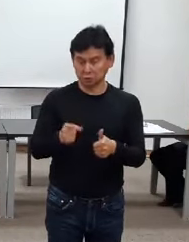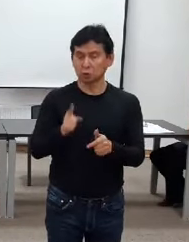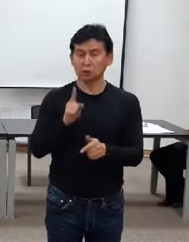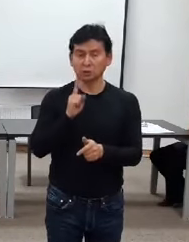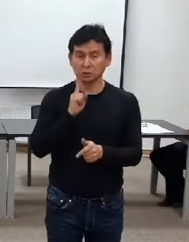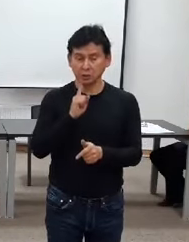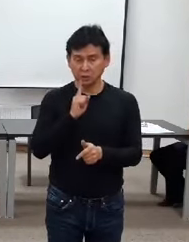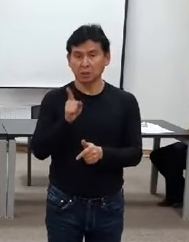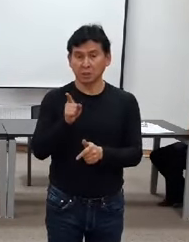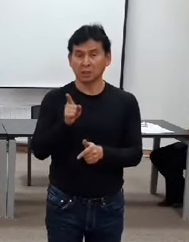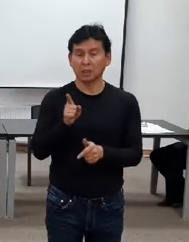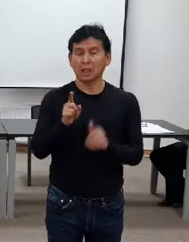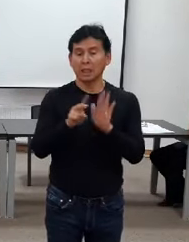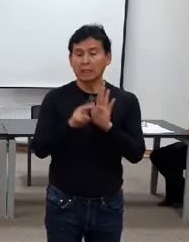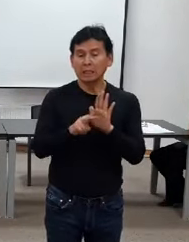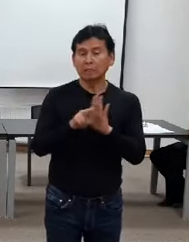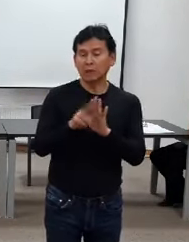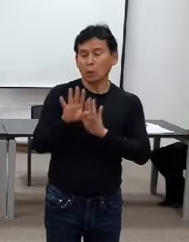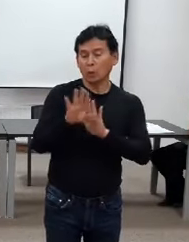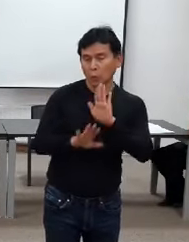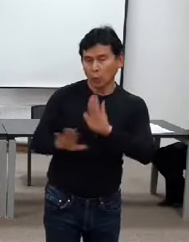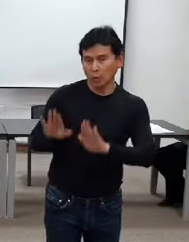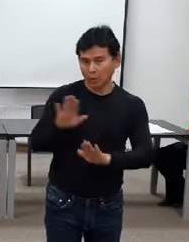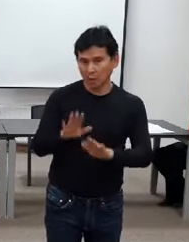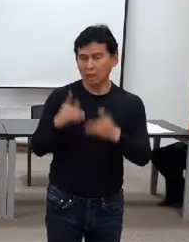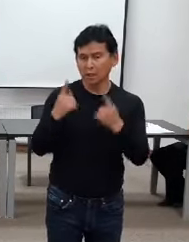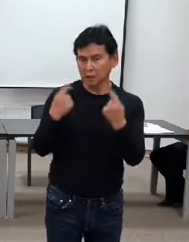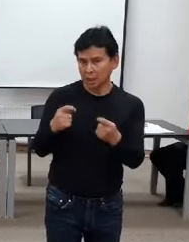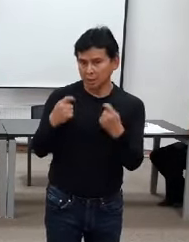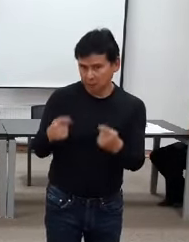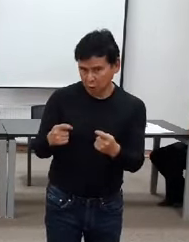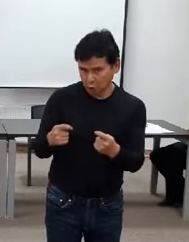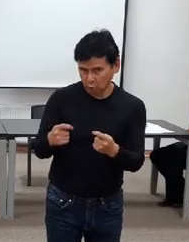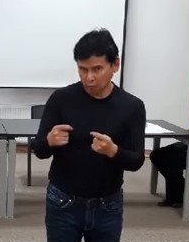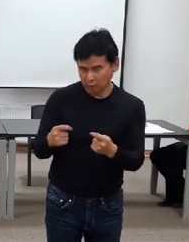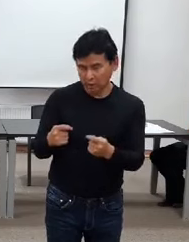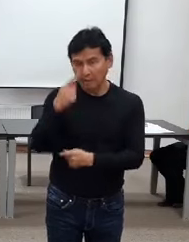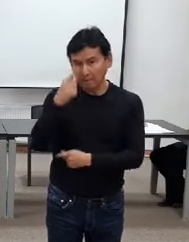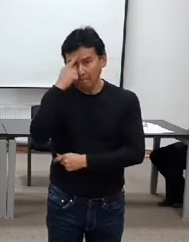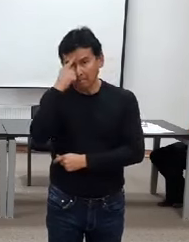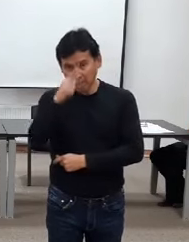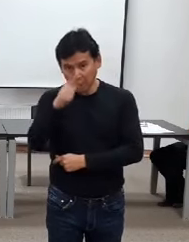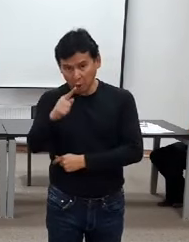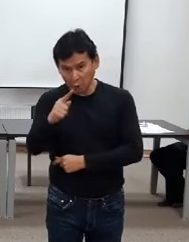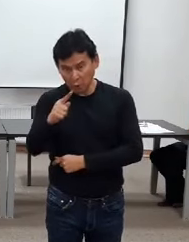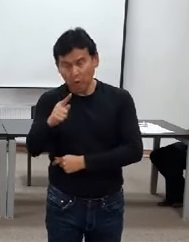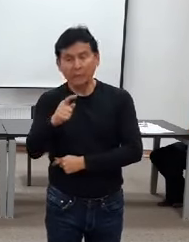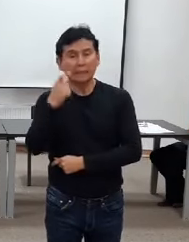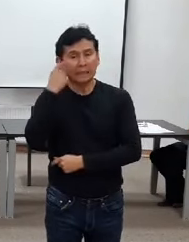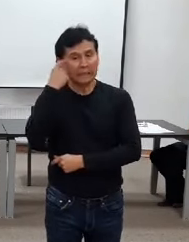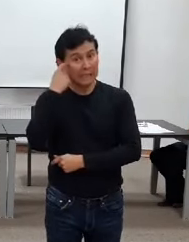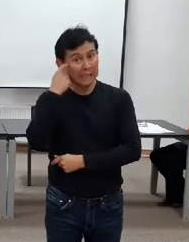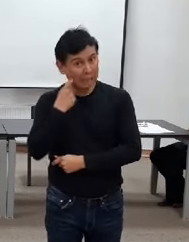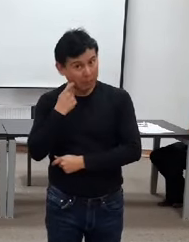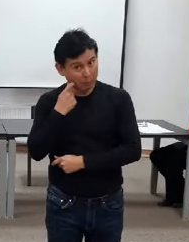mantenemos el nivel de cuidado en el tratamiento, pero como les señalaba, creemos que